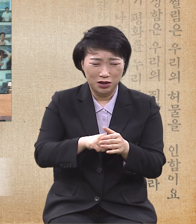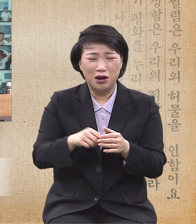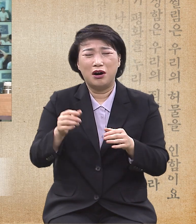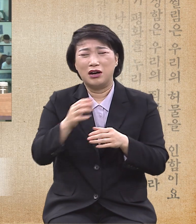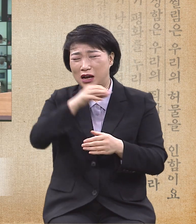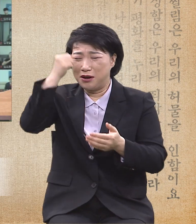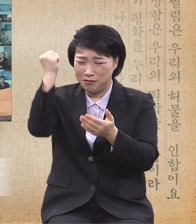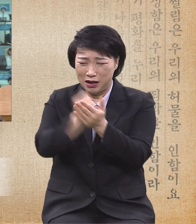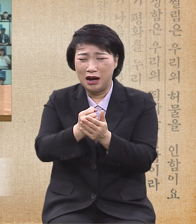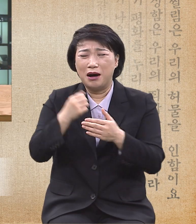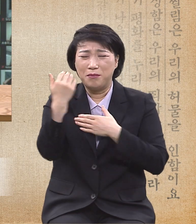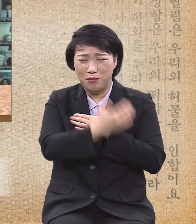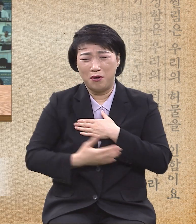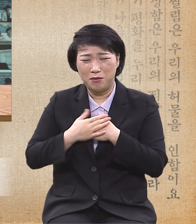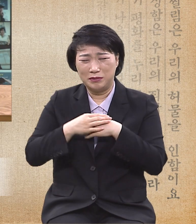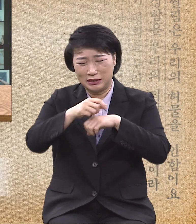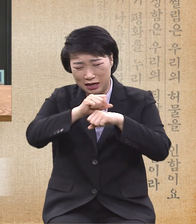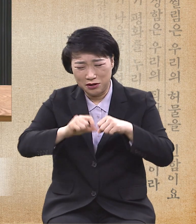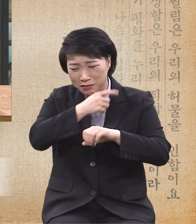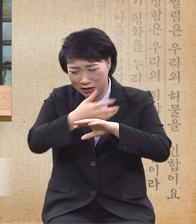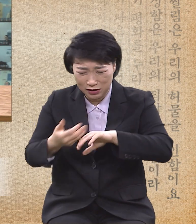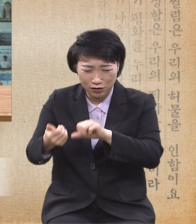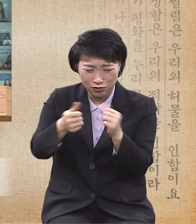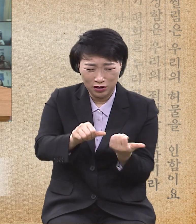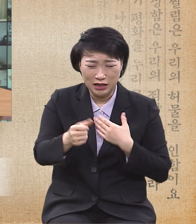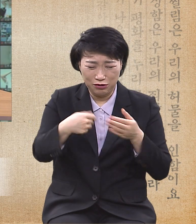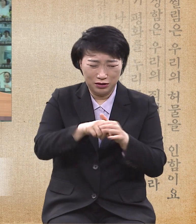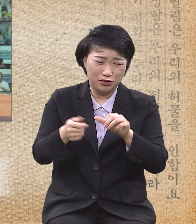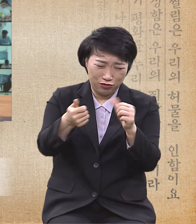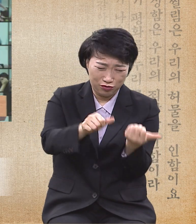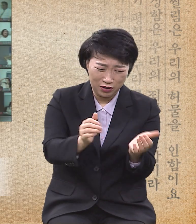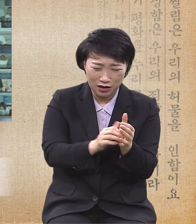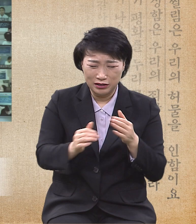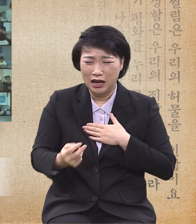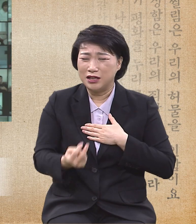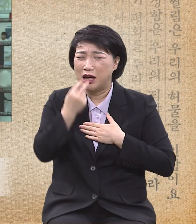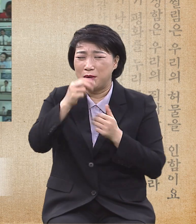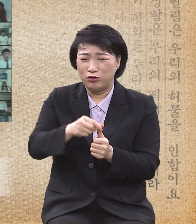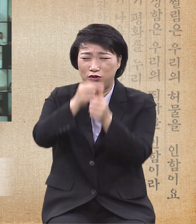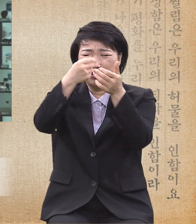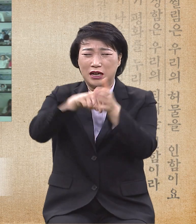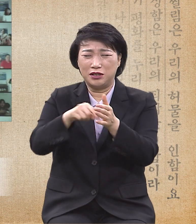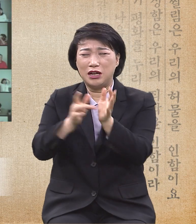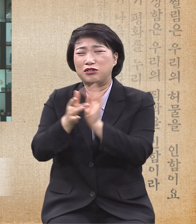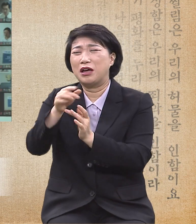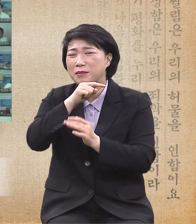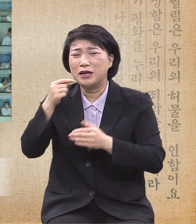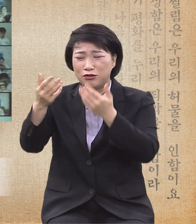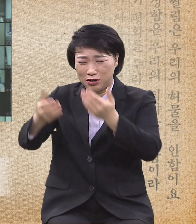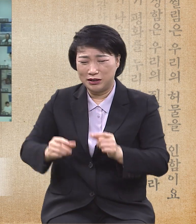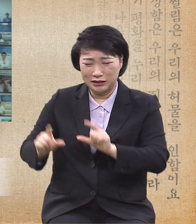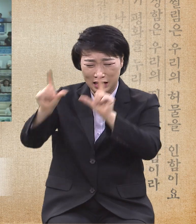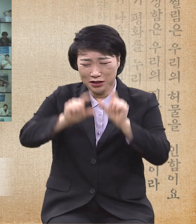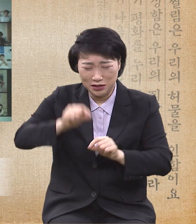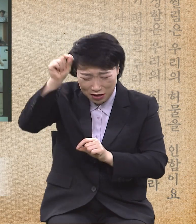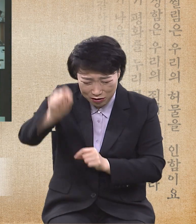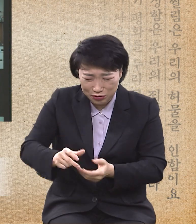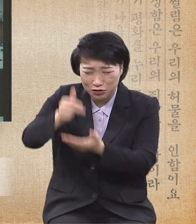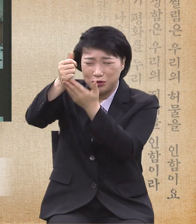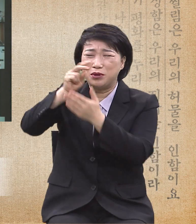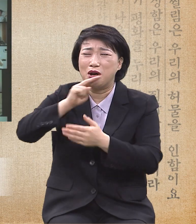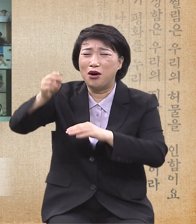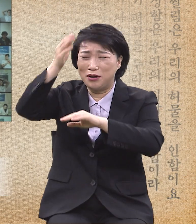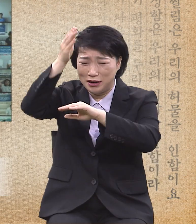피 흘려 나 위에 죽으시고 내 생명을 위해서 피를 주스 영원히 살게 하신 예수님이시여